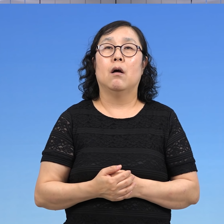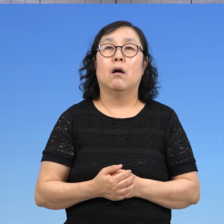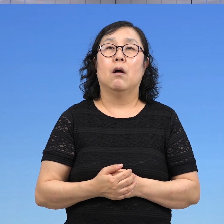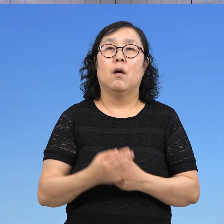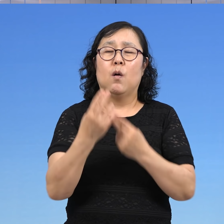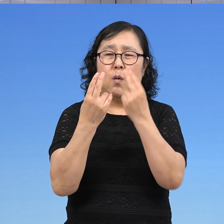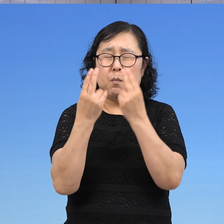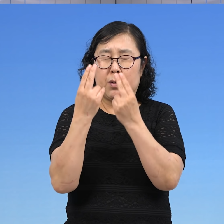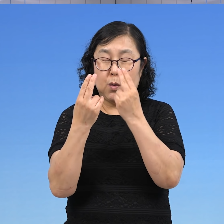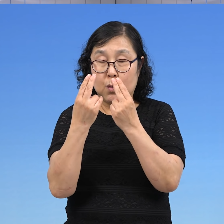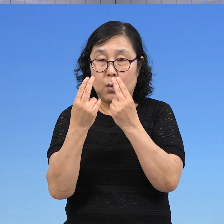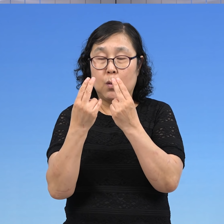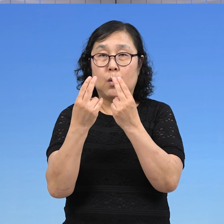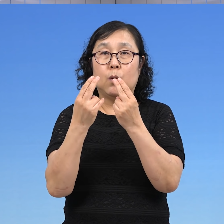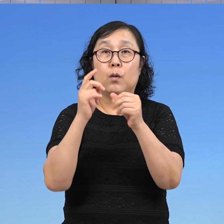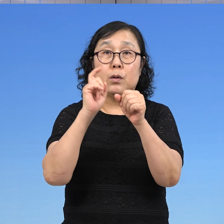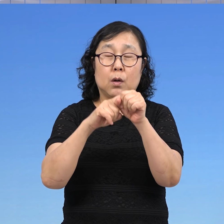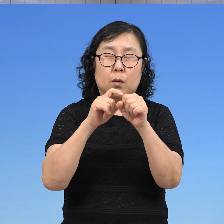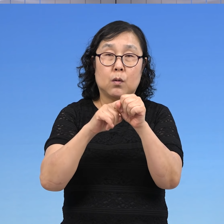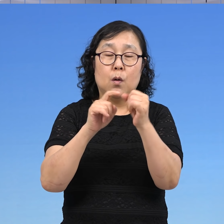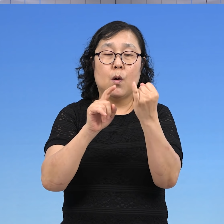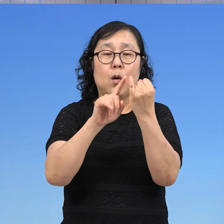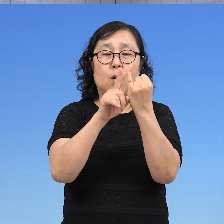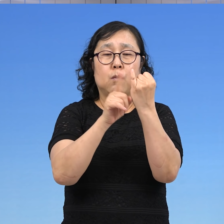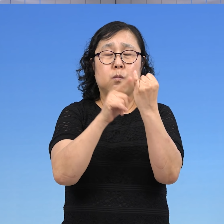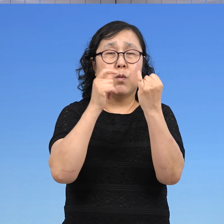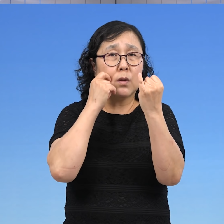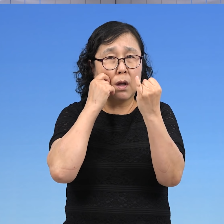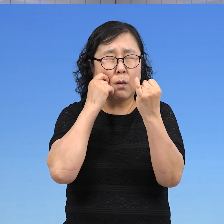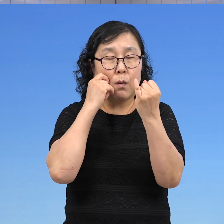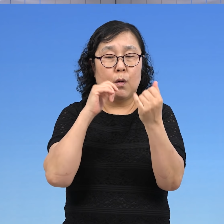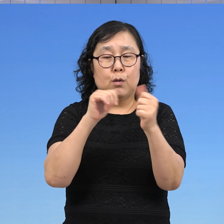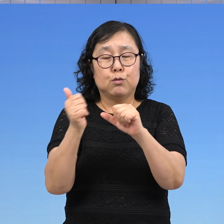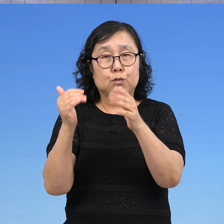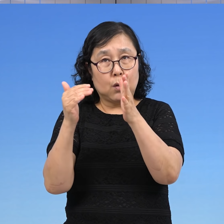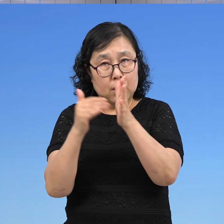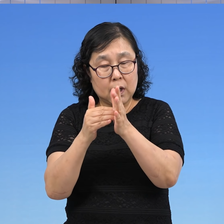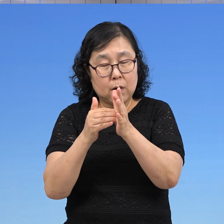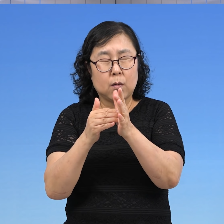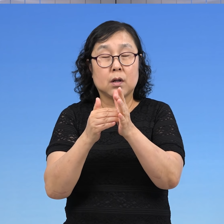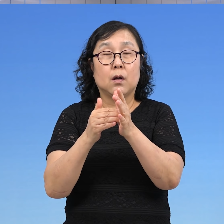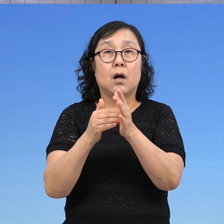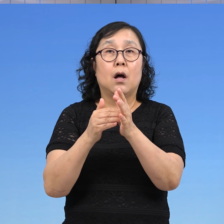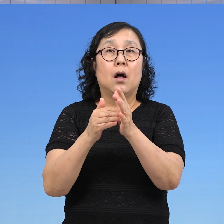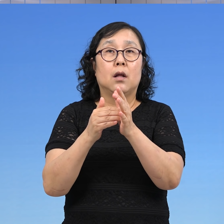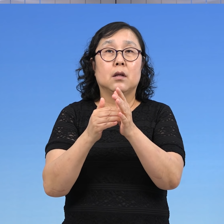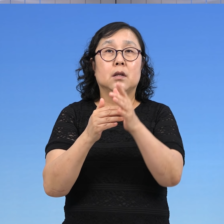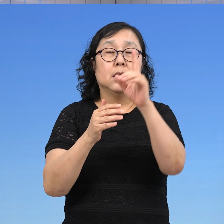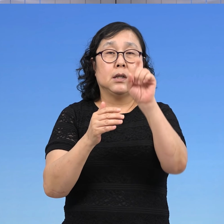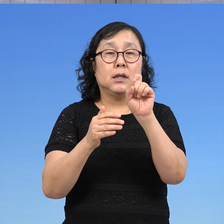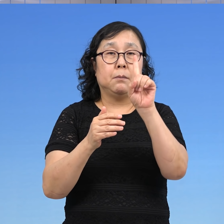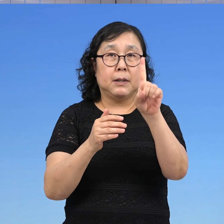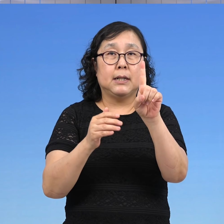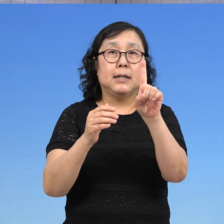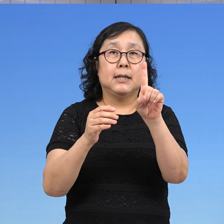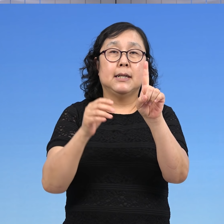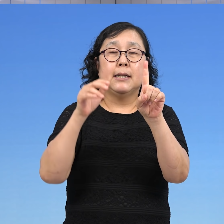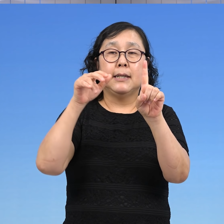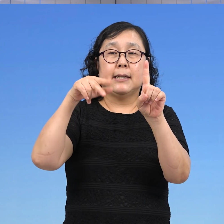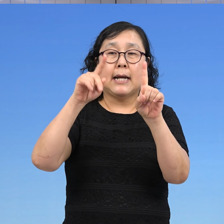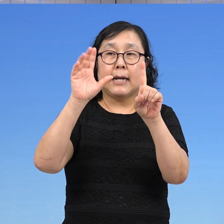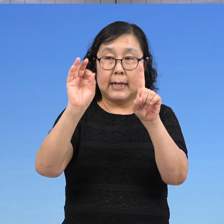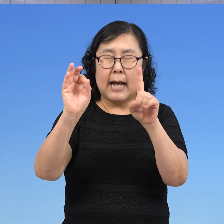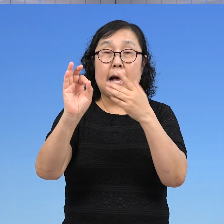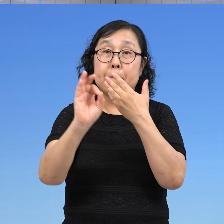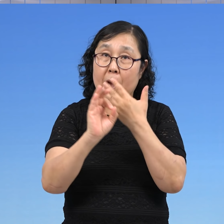은유적인 표현으로 불이 맨 은유적인 표현으로 죽었더라 로 마무리 되는 창세기 11장 앞에